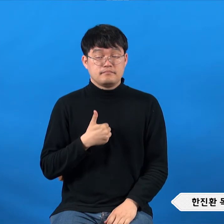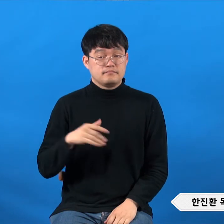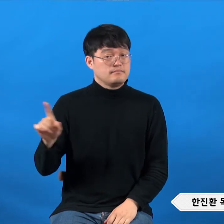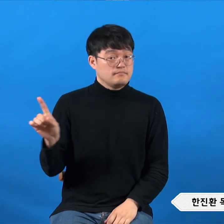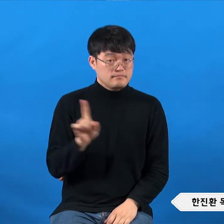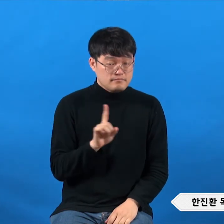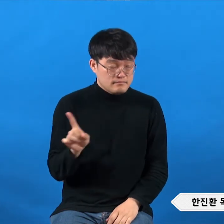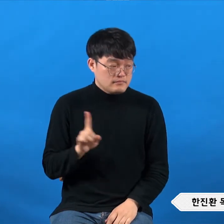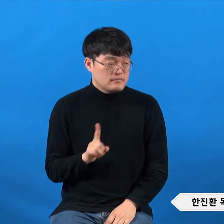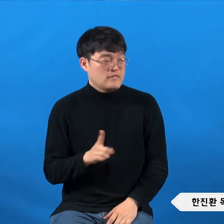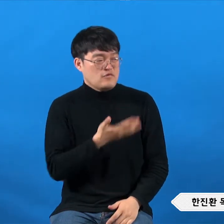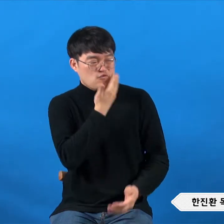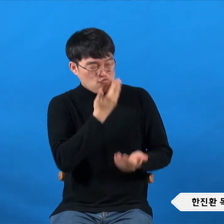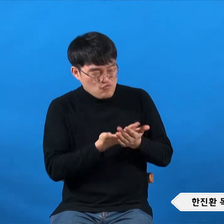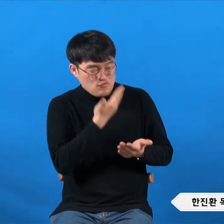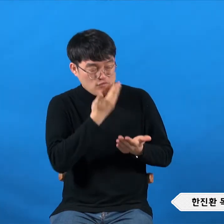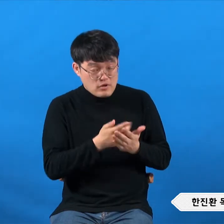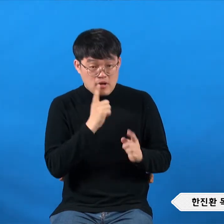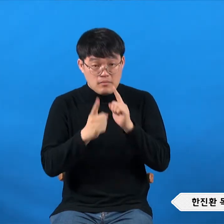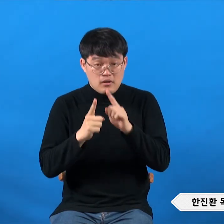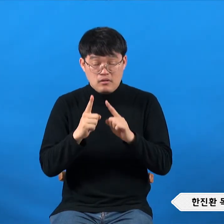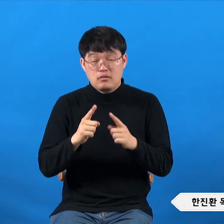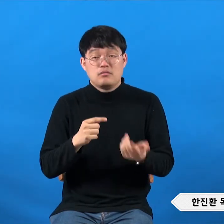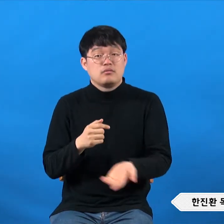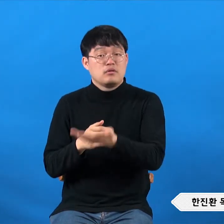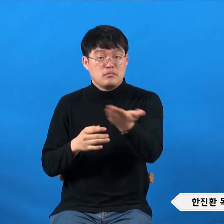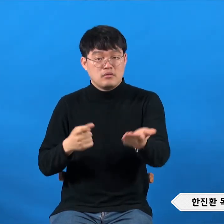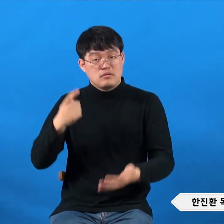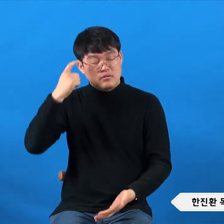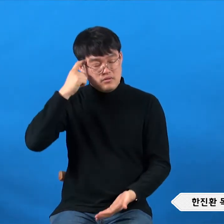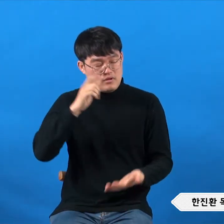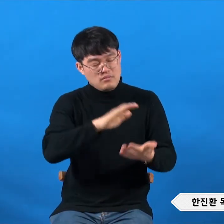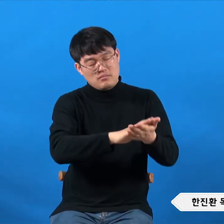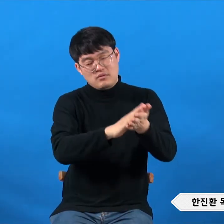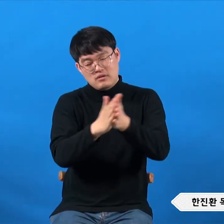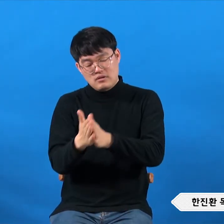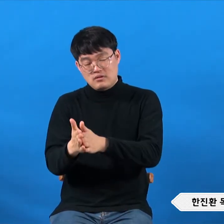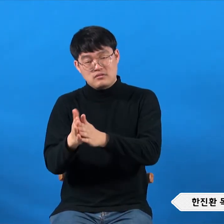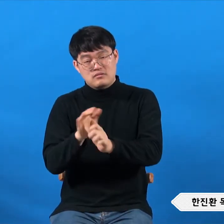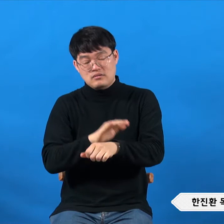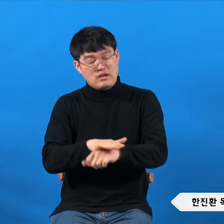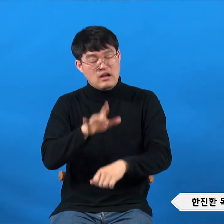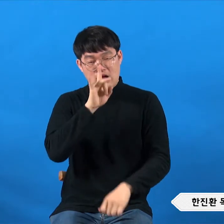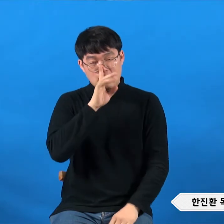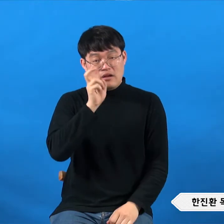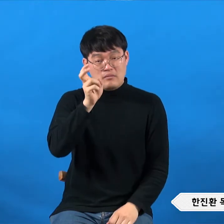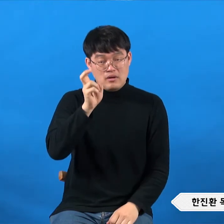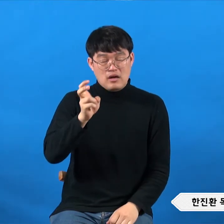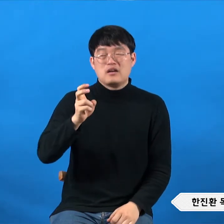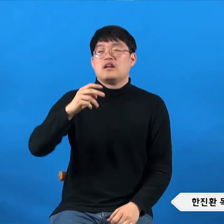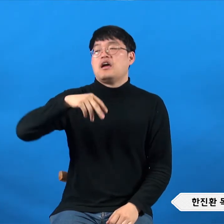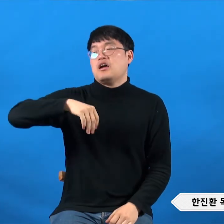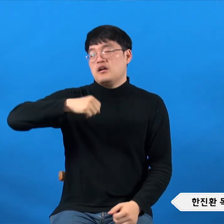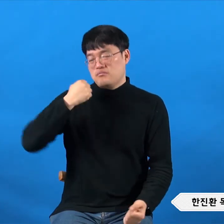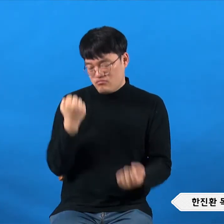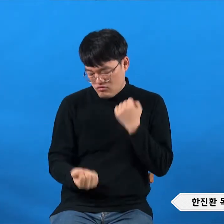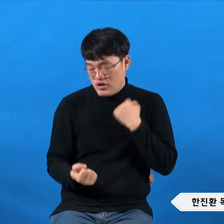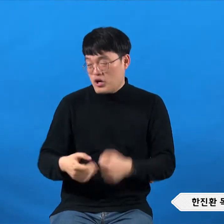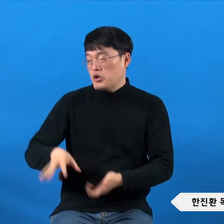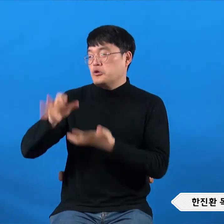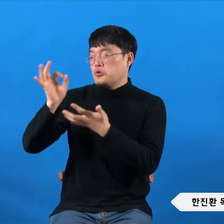그런데 제가 아무리 이렇게 강조를 해도 여러분 생각은 별로 변함이 없을 겁니다. 그래도 돈이